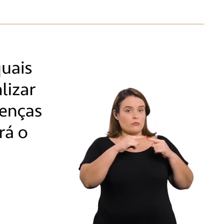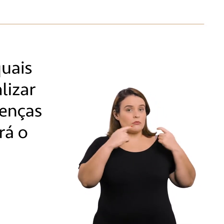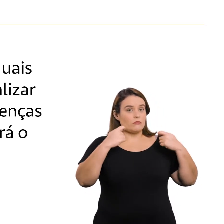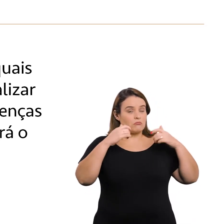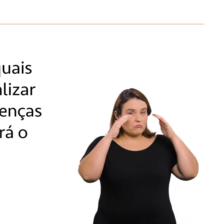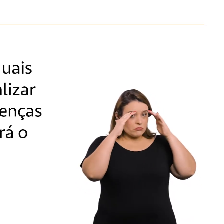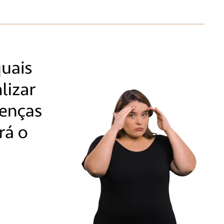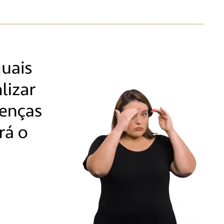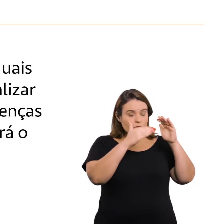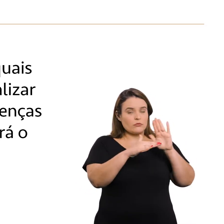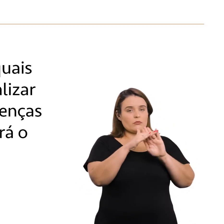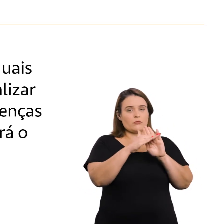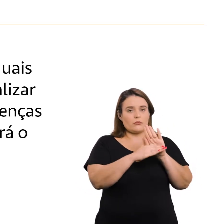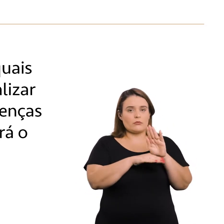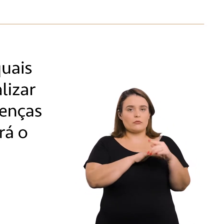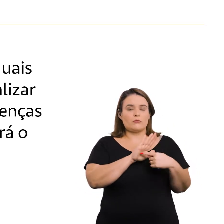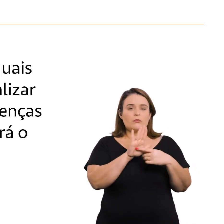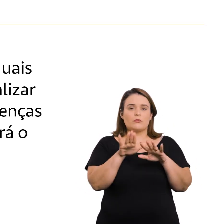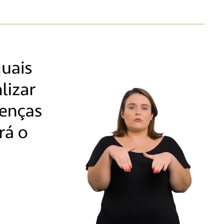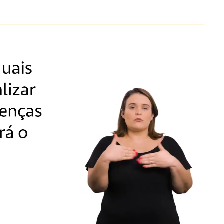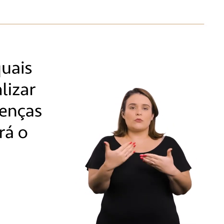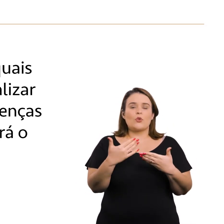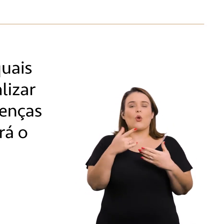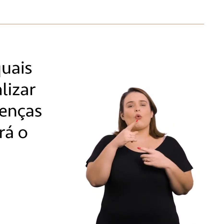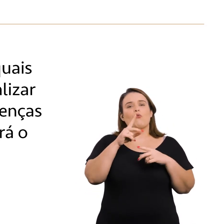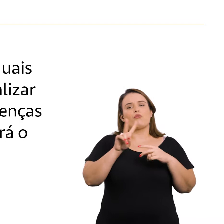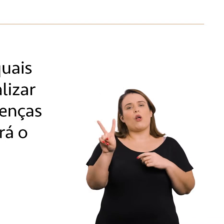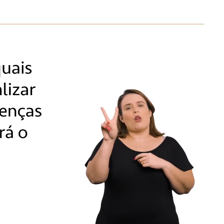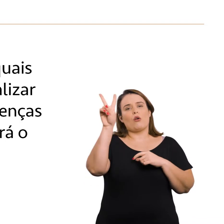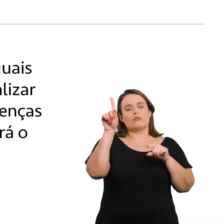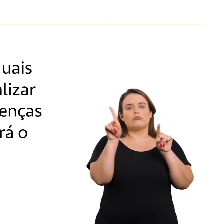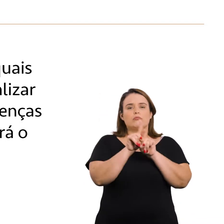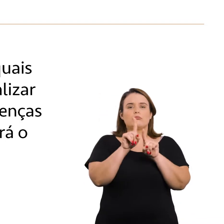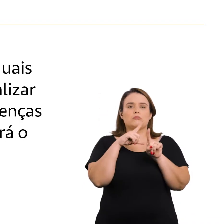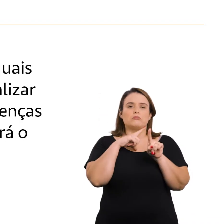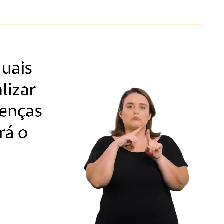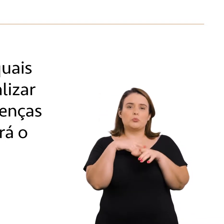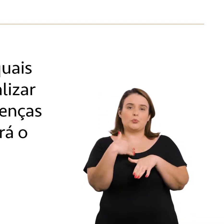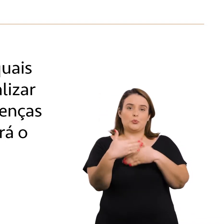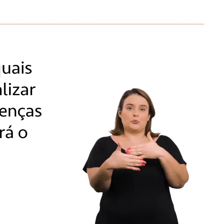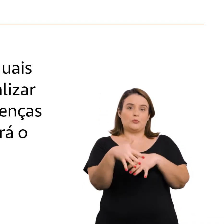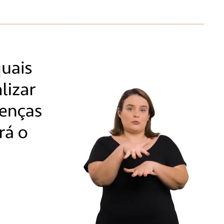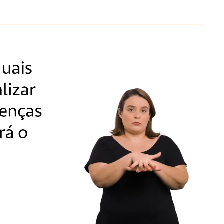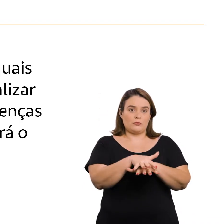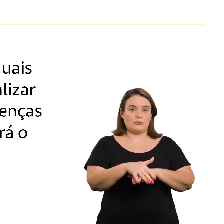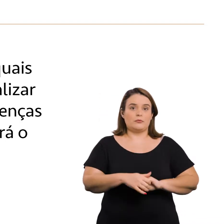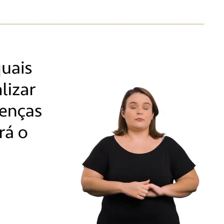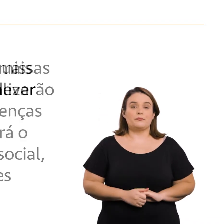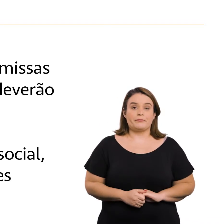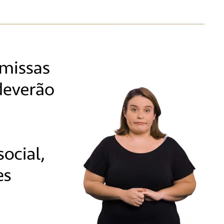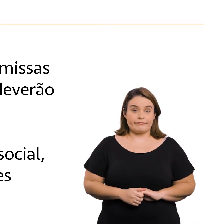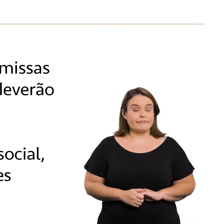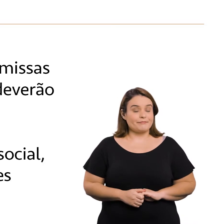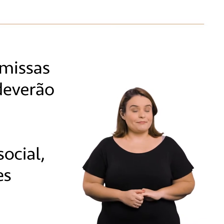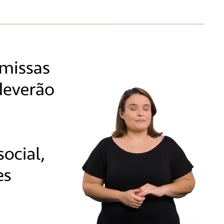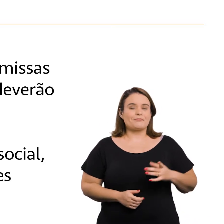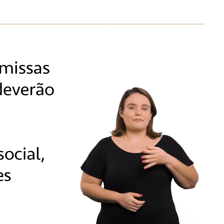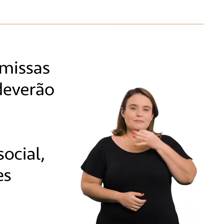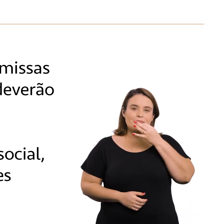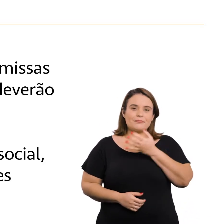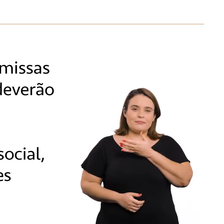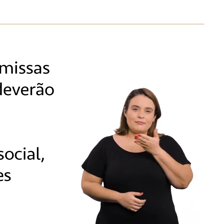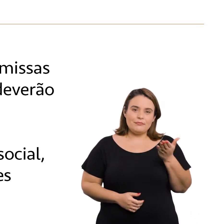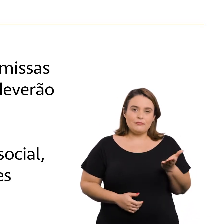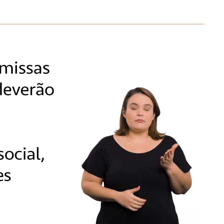irão balizar o programa, indicando as crenças e valores nas quais se pautará o processo de inclusão. Desse ponto de